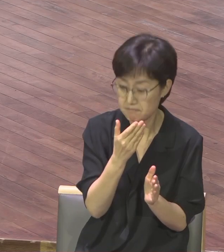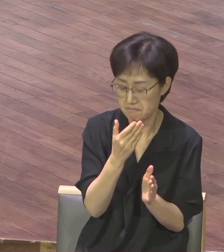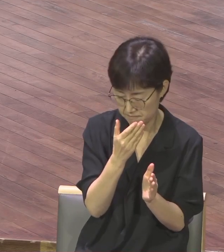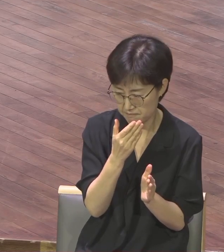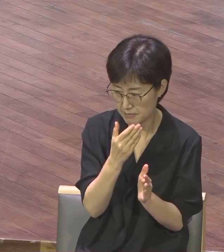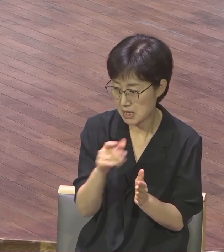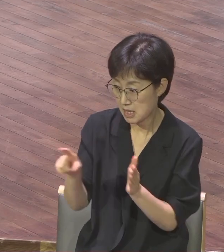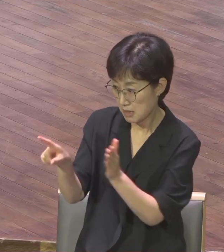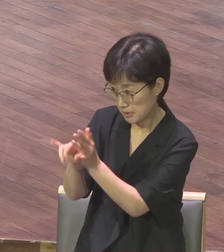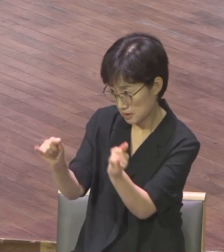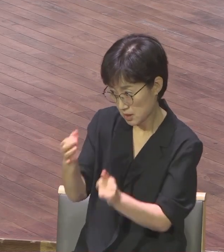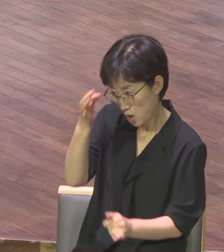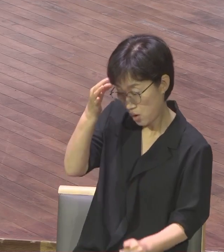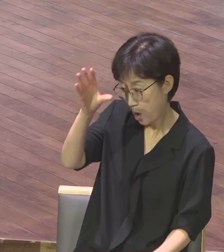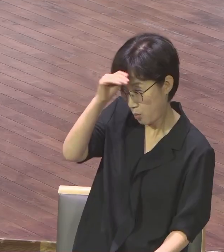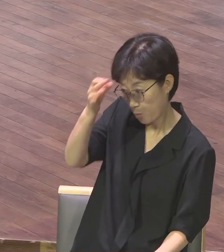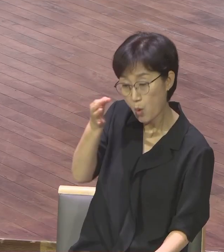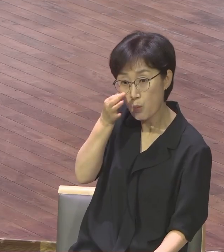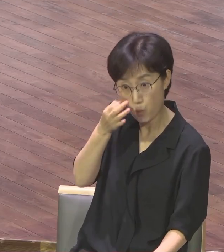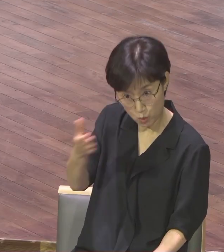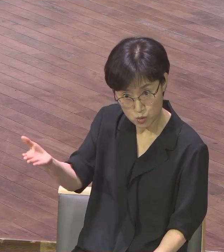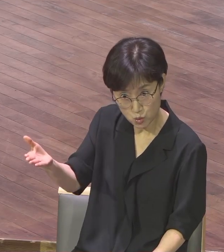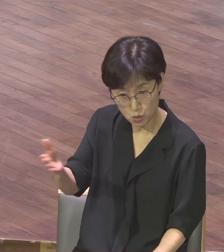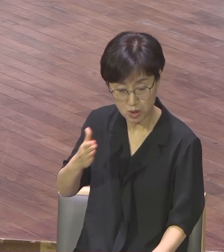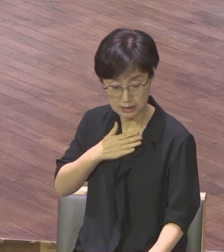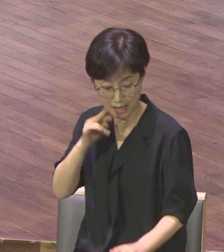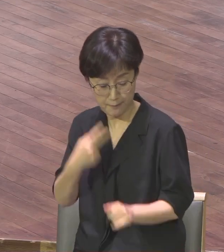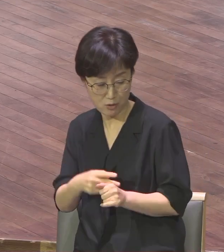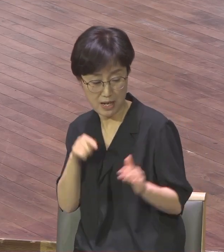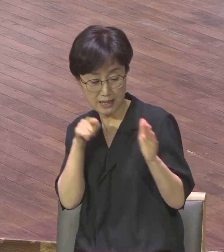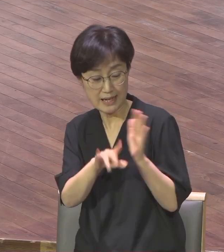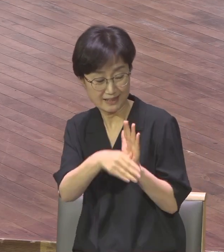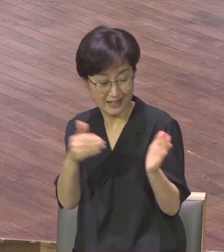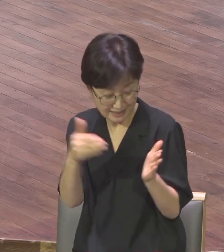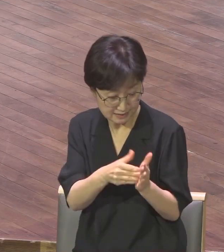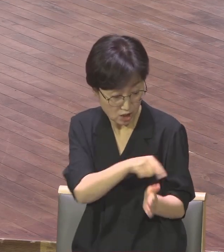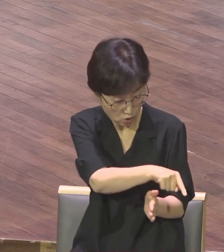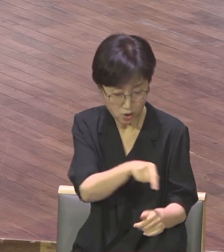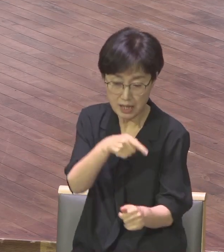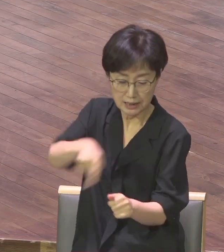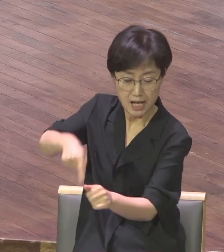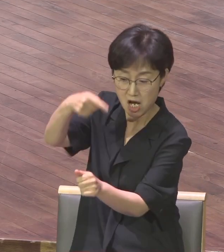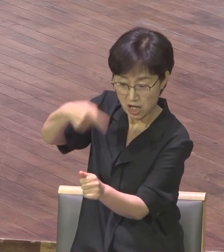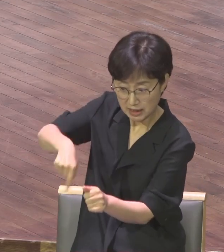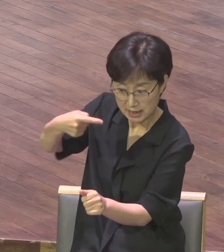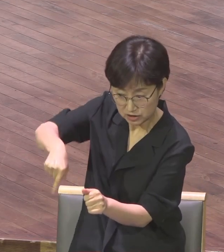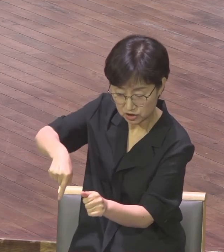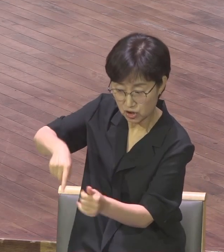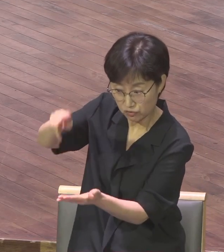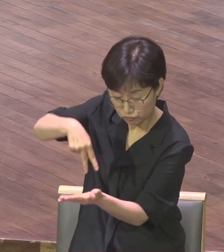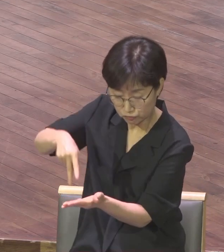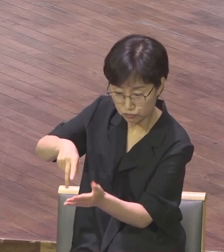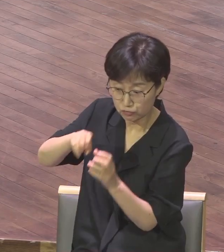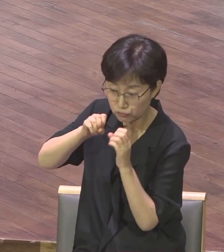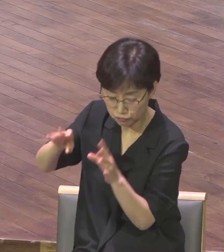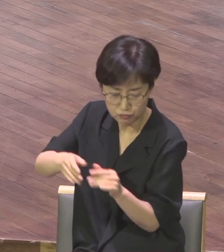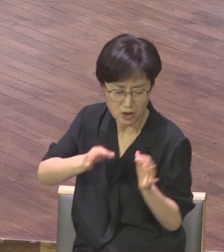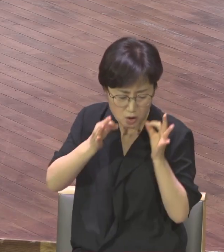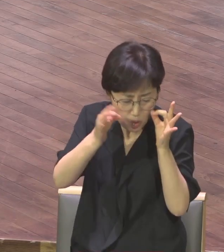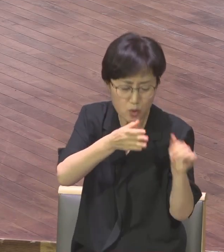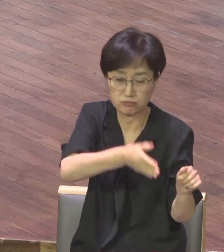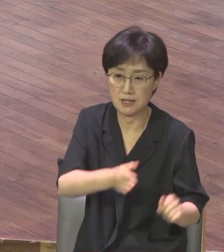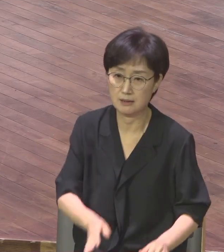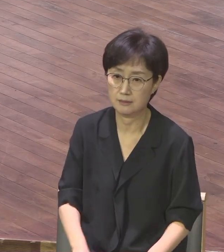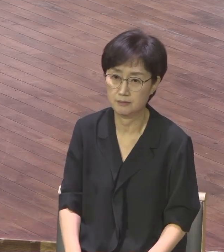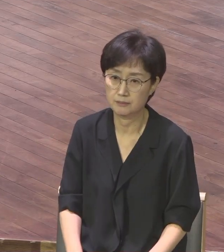믿는 자들에게 본이 돼 내가 이럴 때까지 읽는 것과 권하는 것과 가르치는 것에 전념하라.